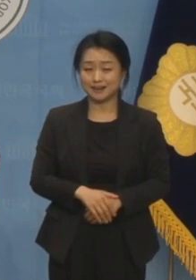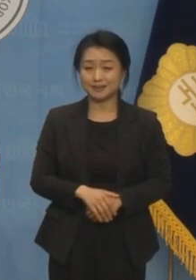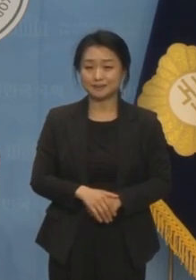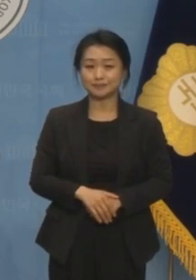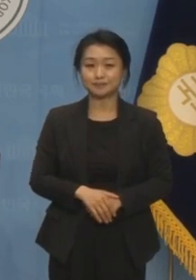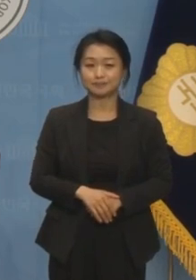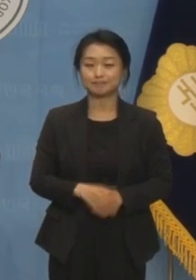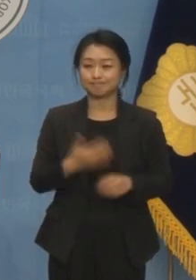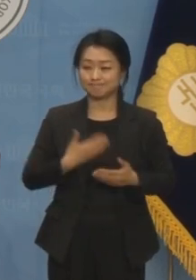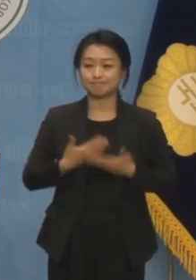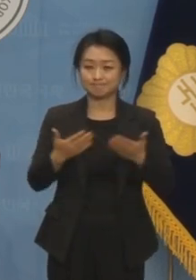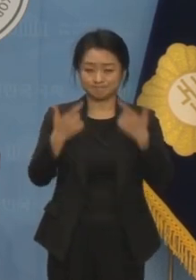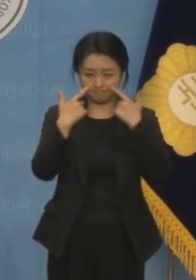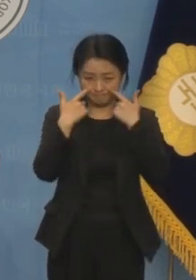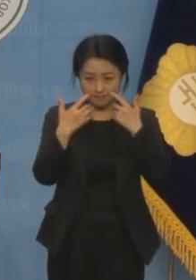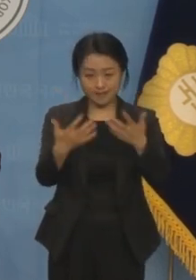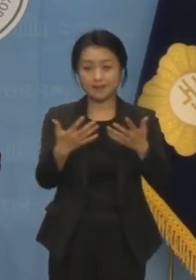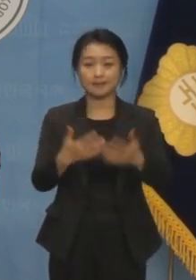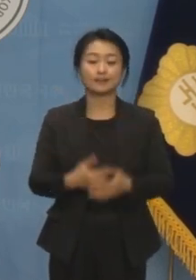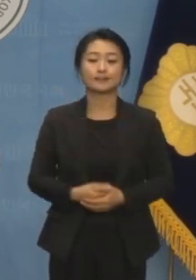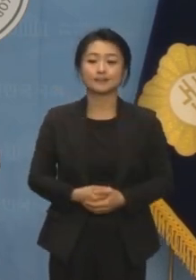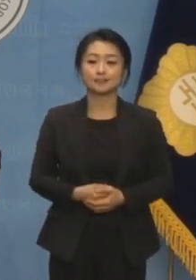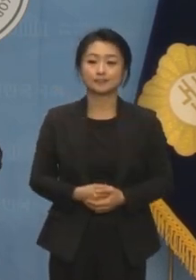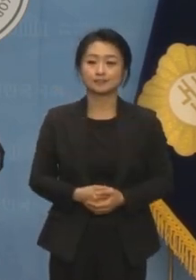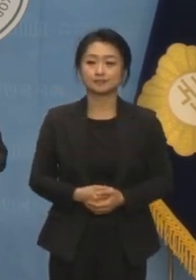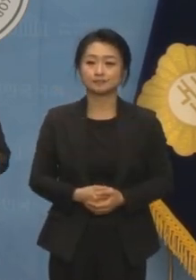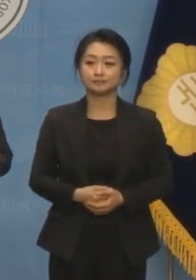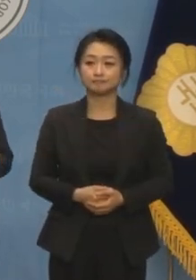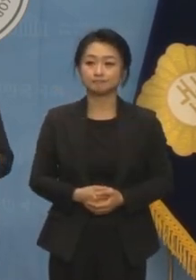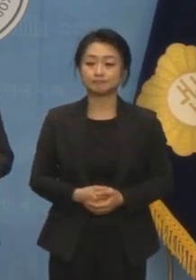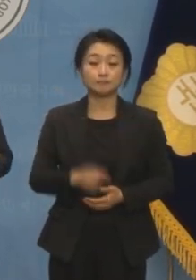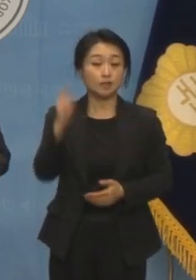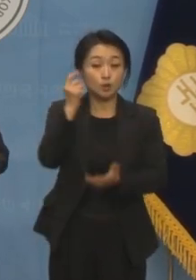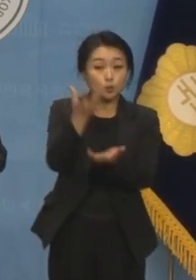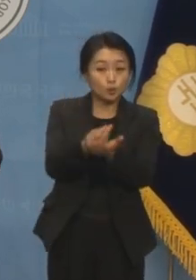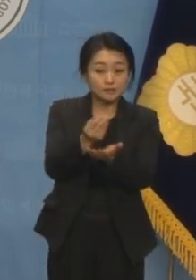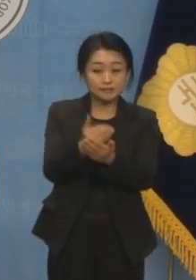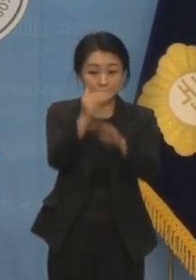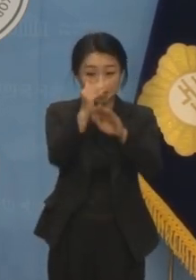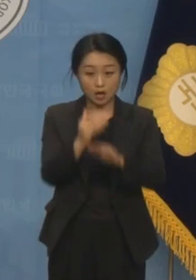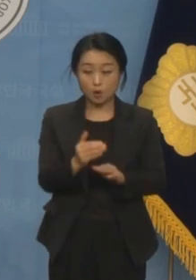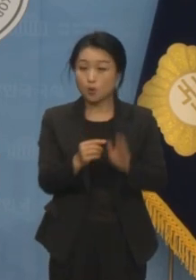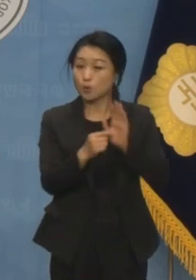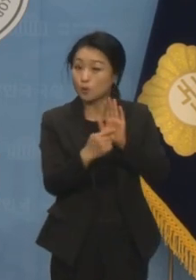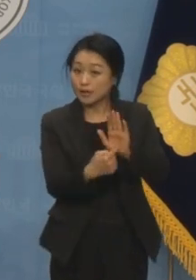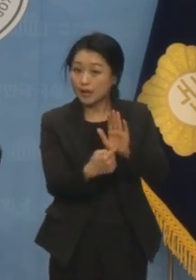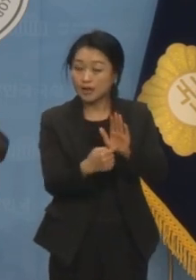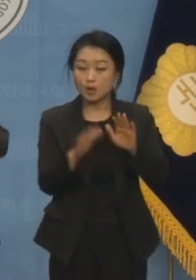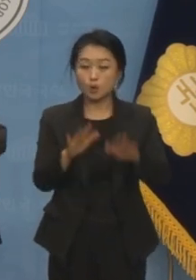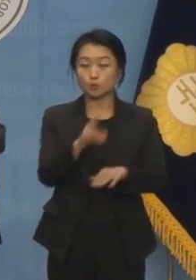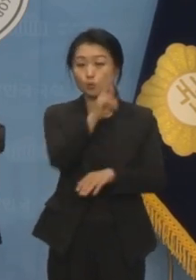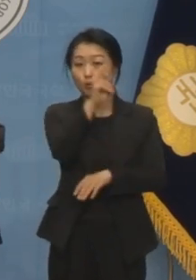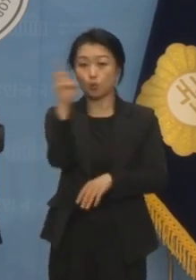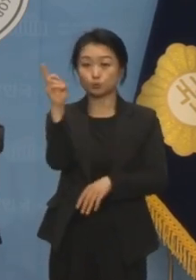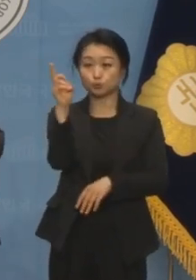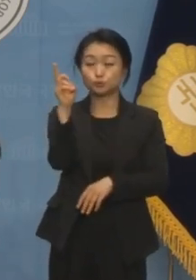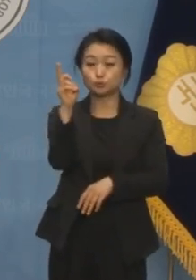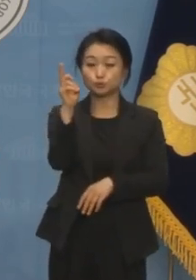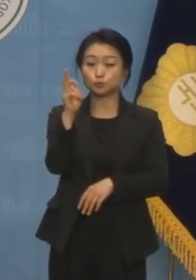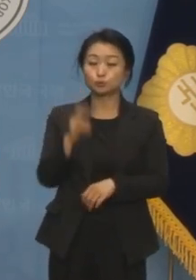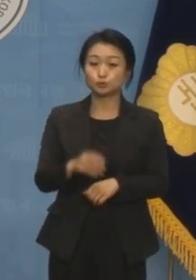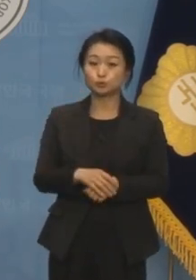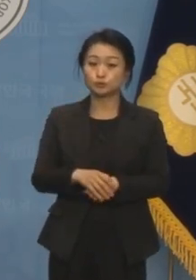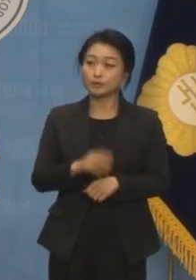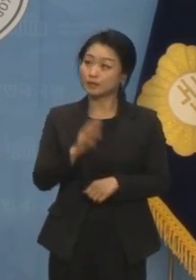없다는 점을 분명하게 말씀드리겠습니다. 전체 녹취록을 공개하는 시점은 오늘 오후, 지금부터 한